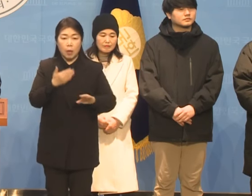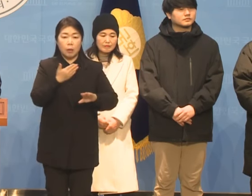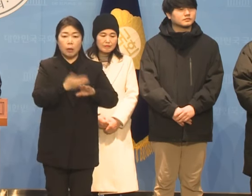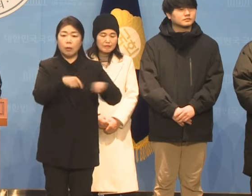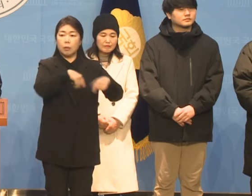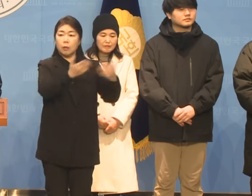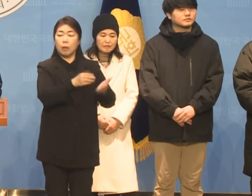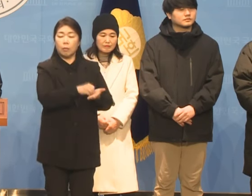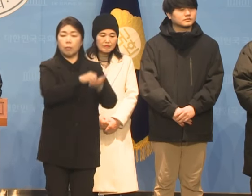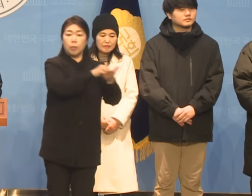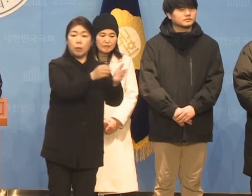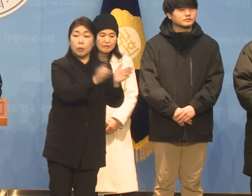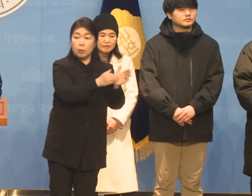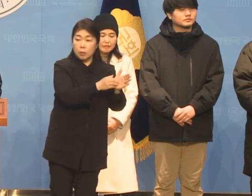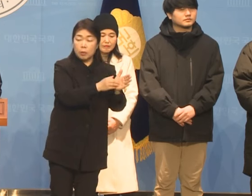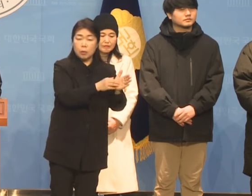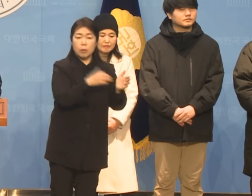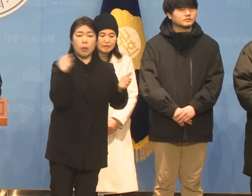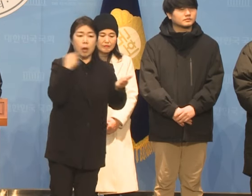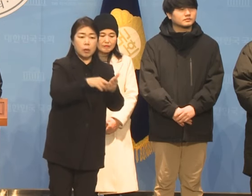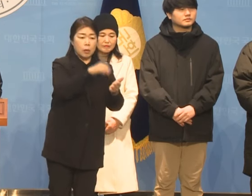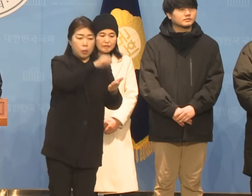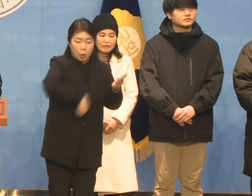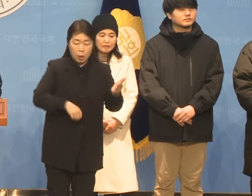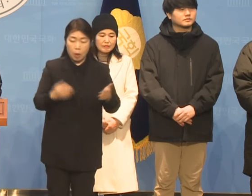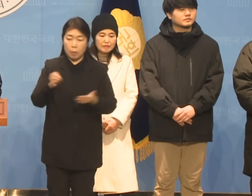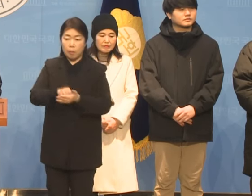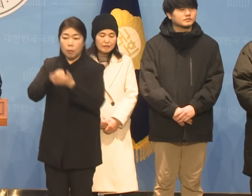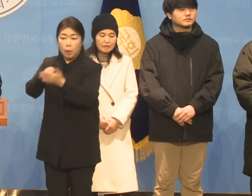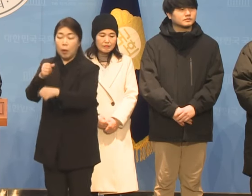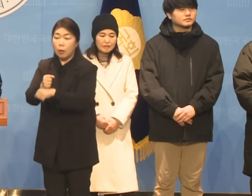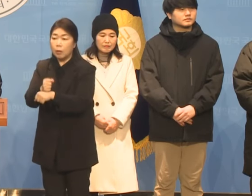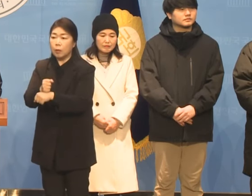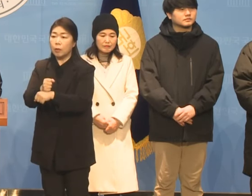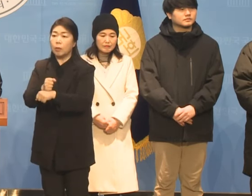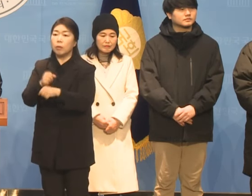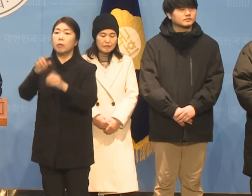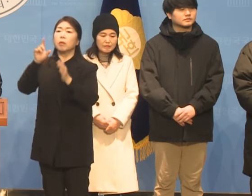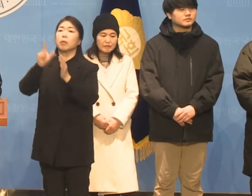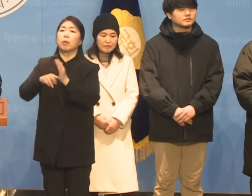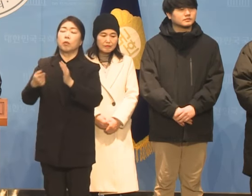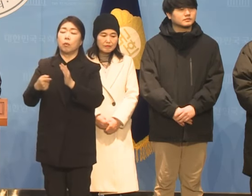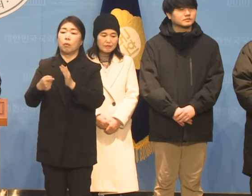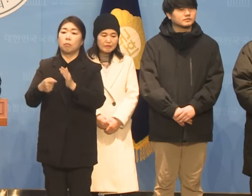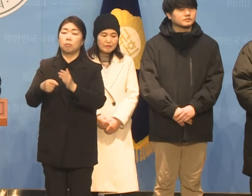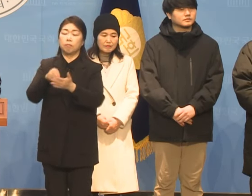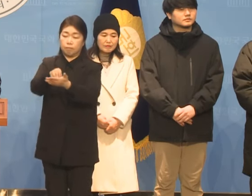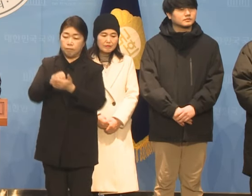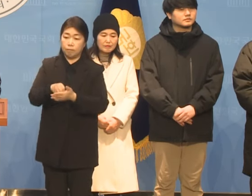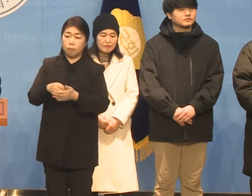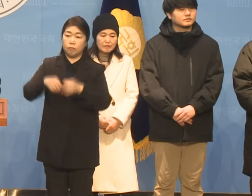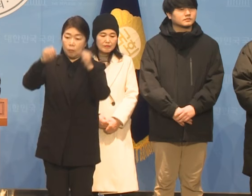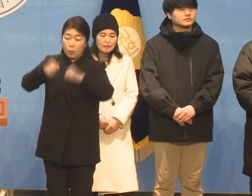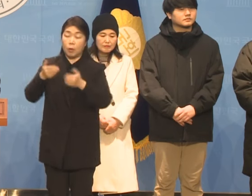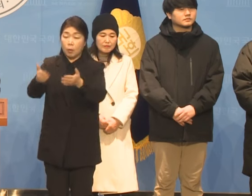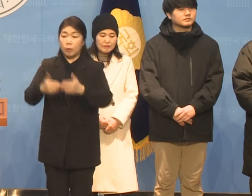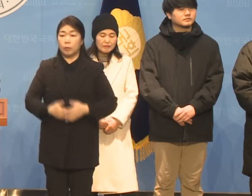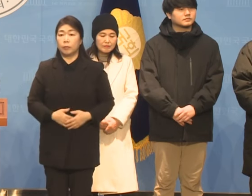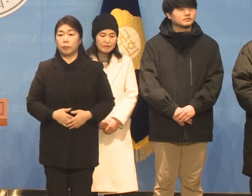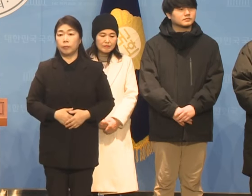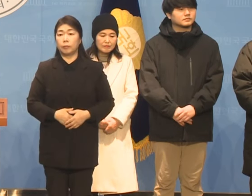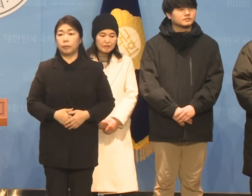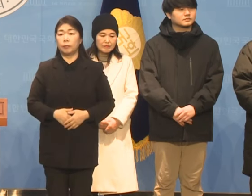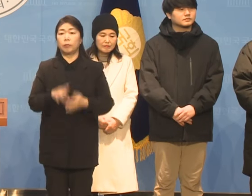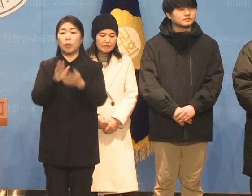민주당과 국민의힘을 현란하게 오고 가면서 저주를 퍼붓던 모 의원에게는 당대표가